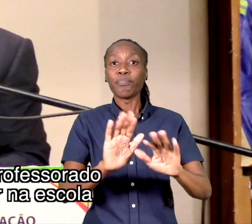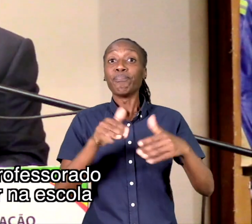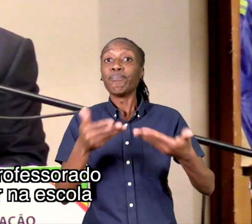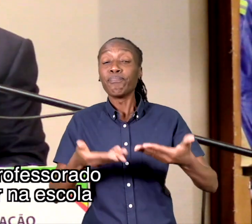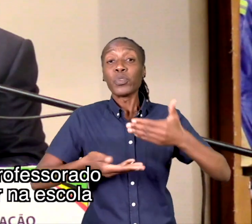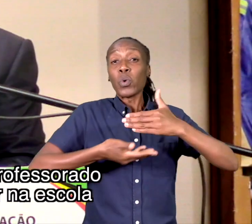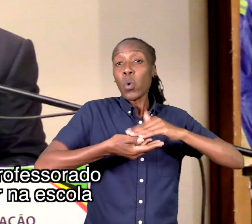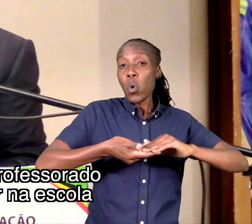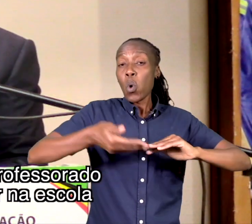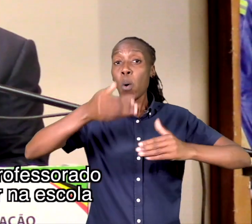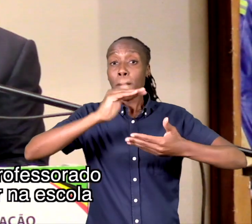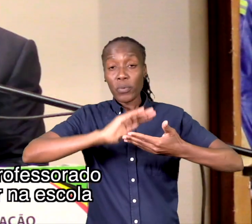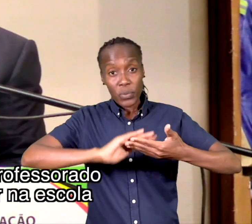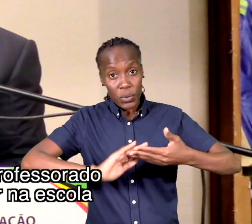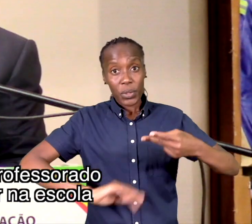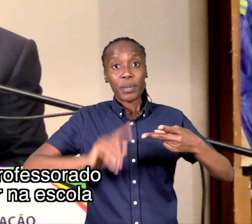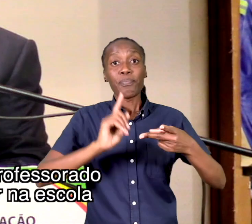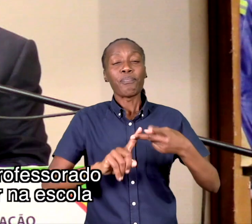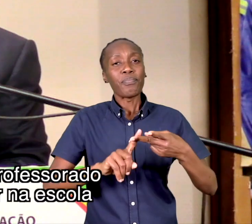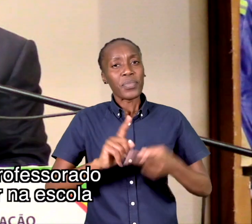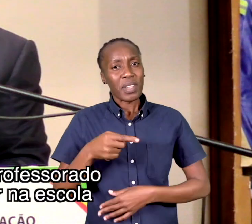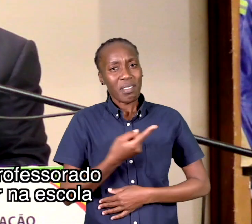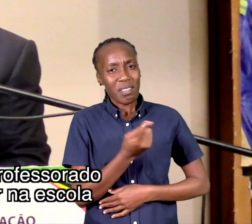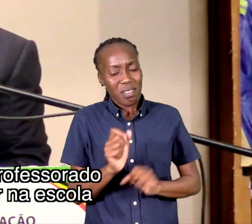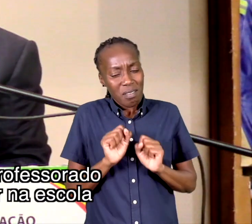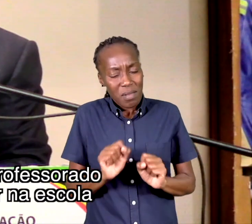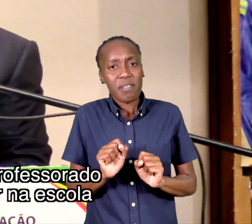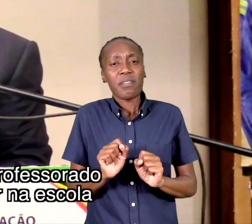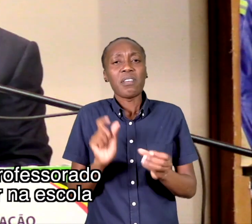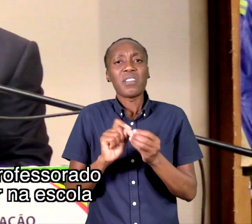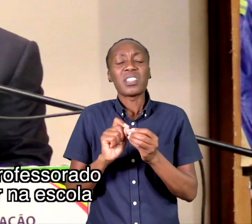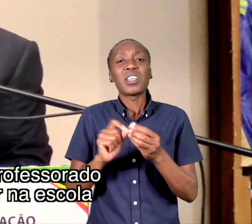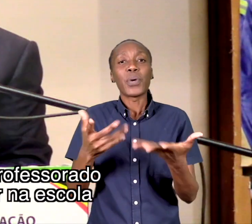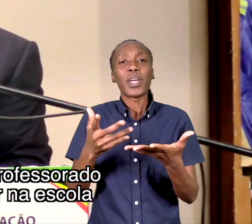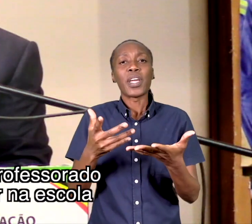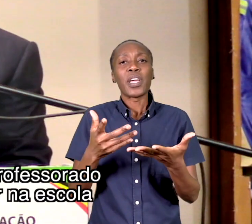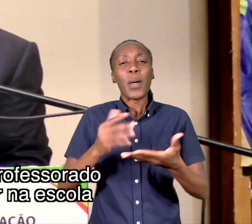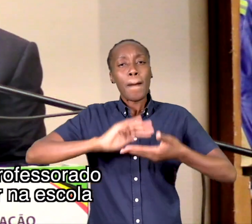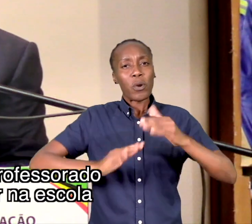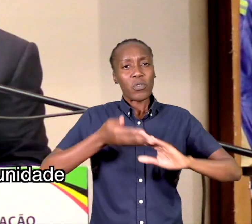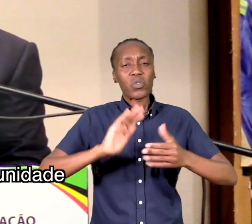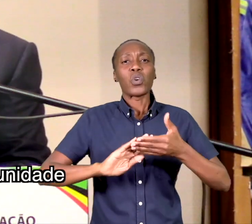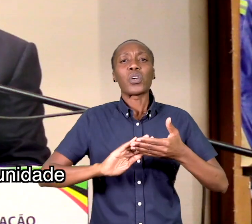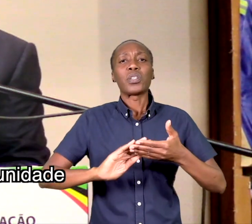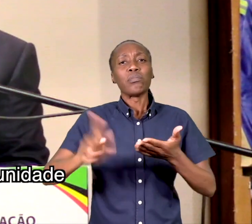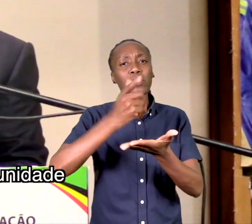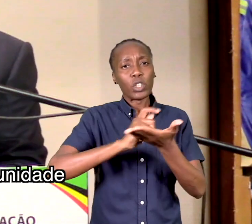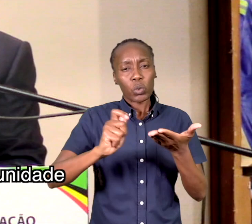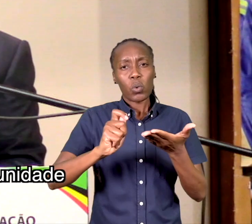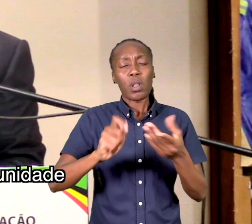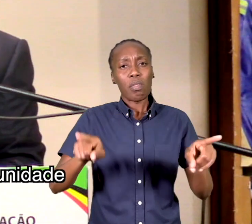Terceiro, o professor e o professorado seja de fato professor da escola e dignificado da